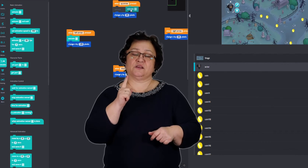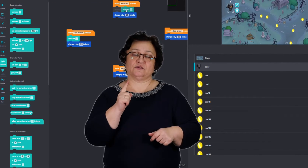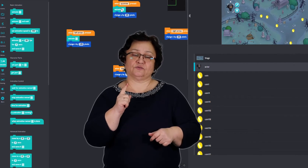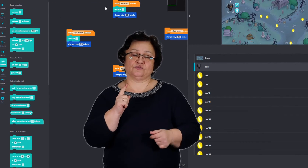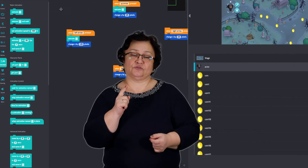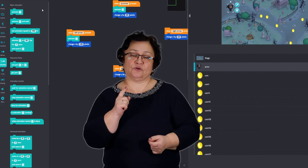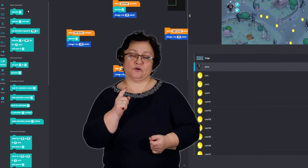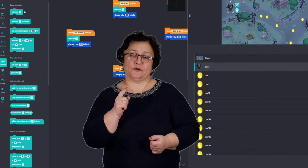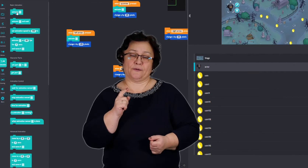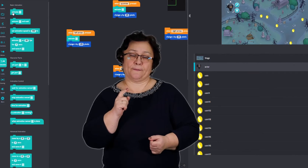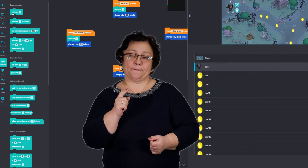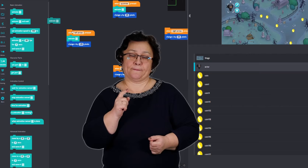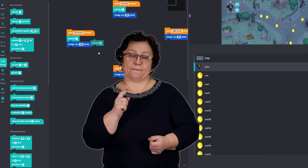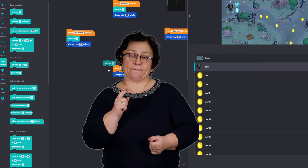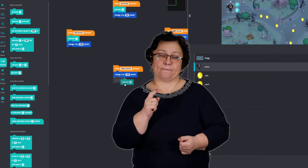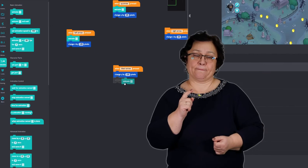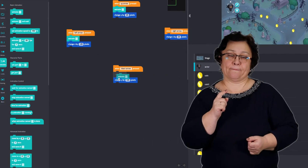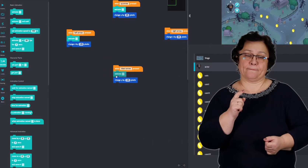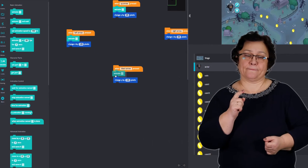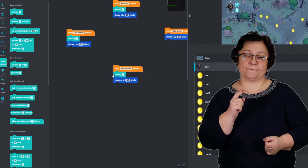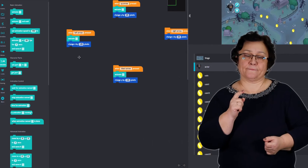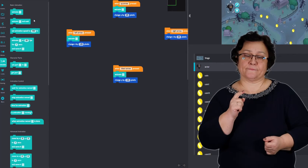натискання стрілочки,